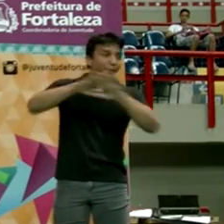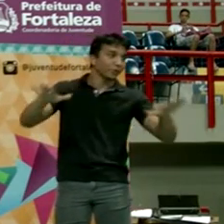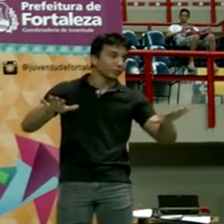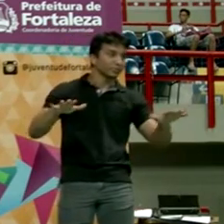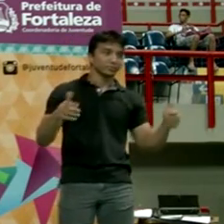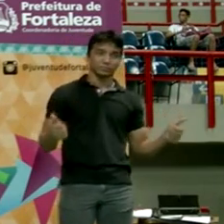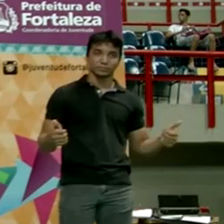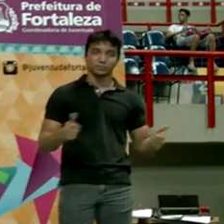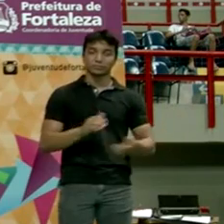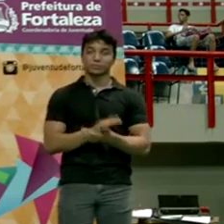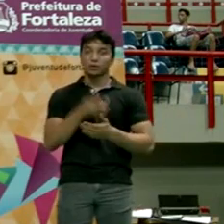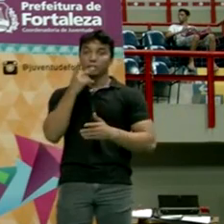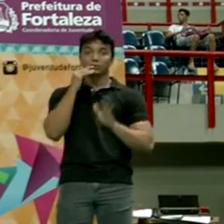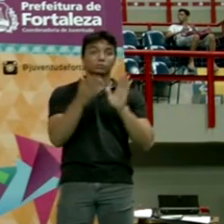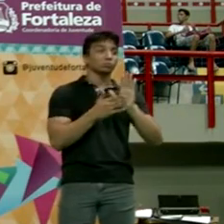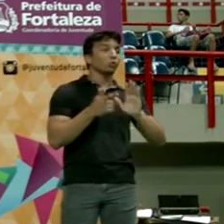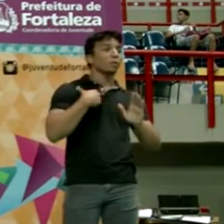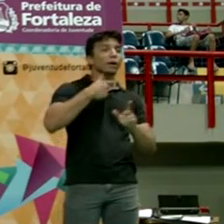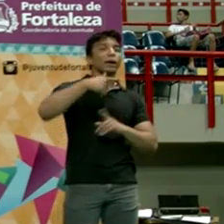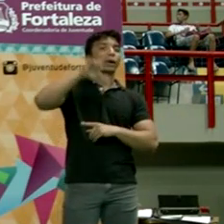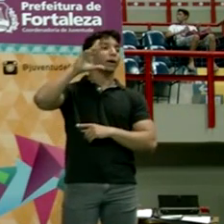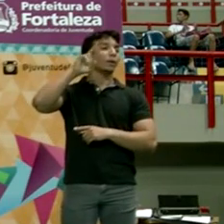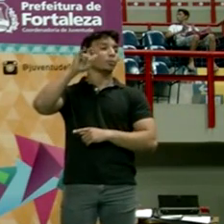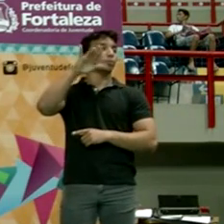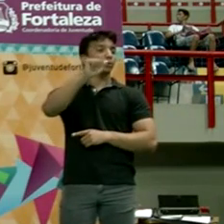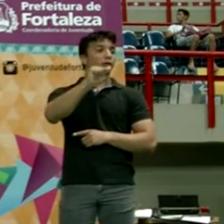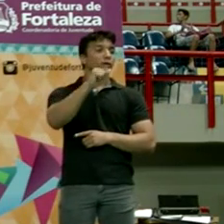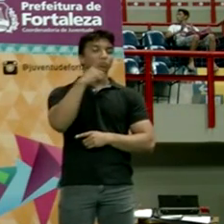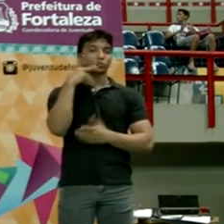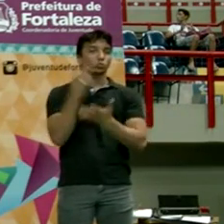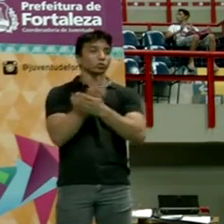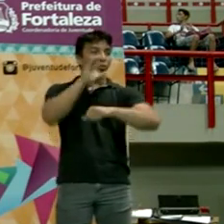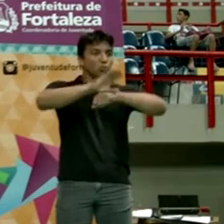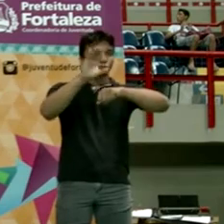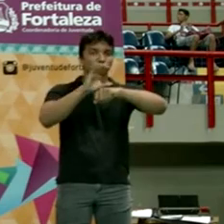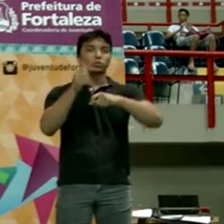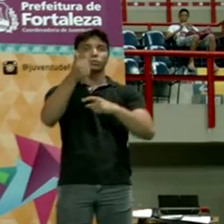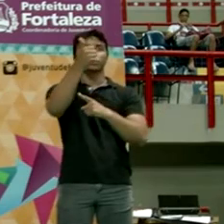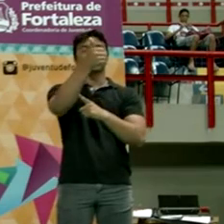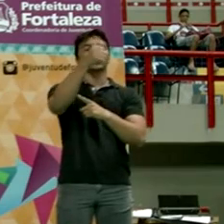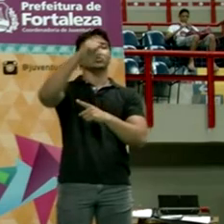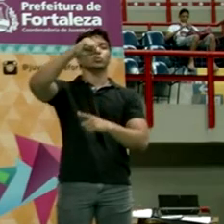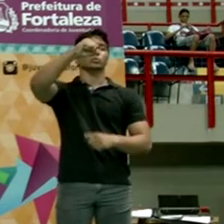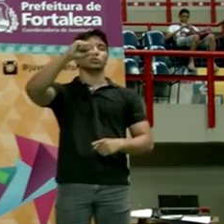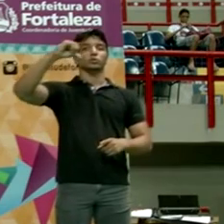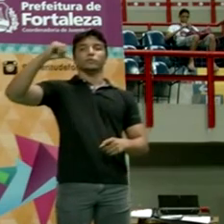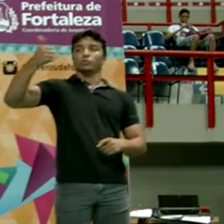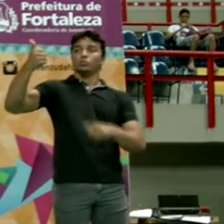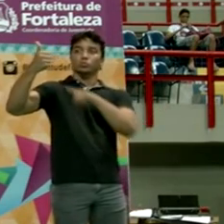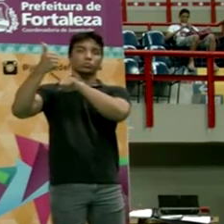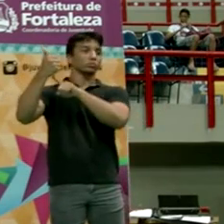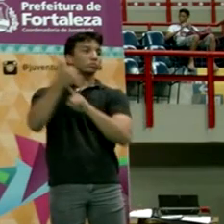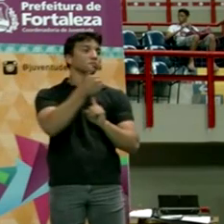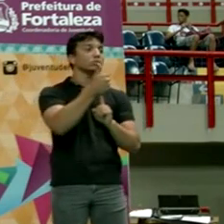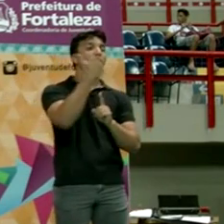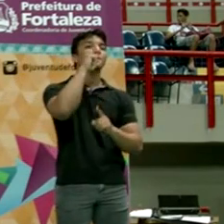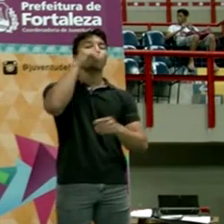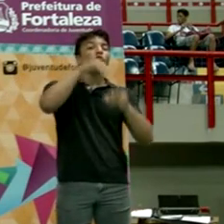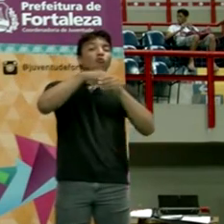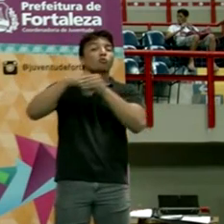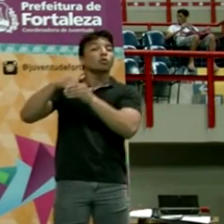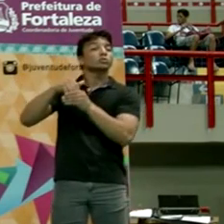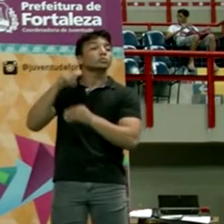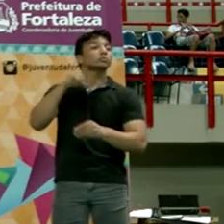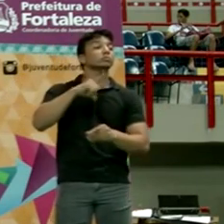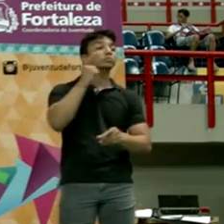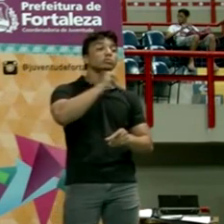acabou. Com a proclamação da República, com a Constituição de 1891, quem passou a